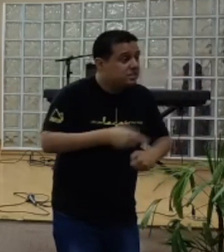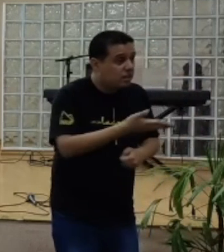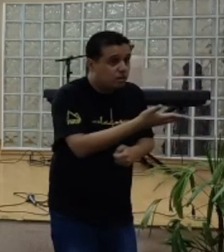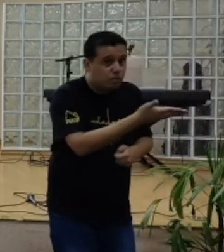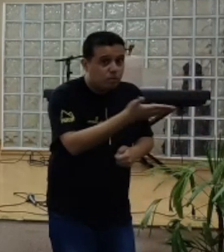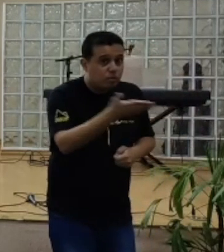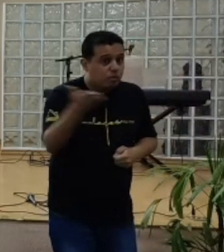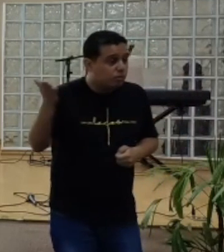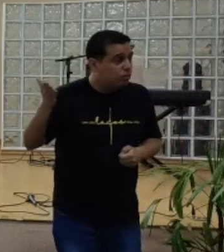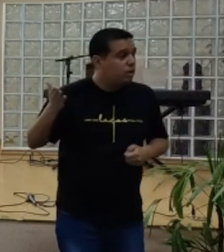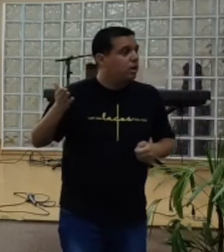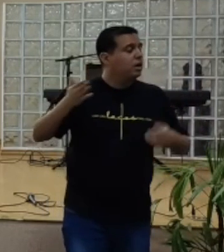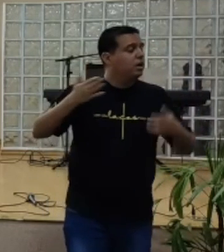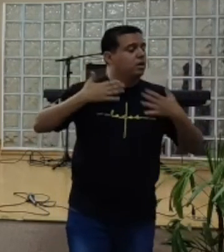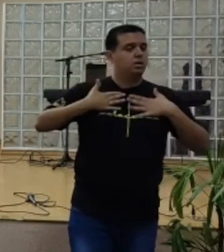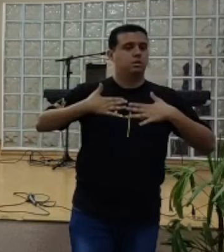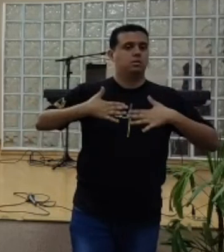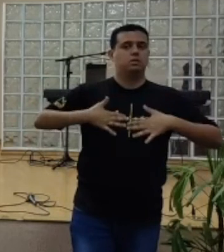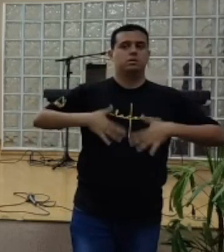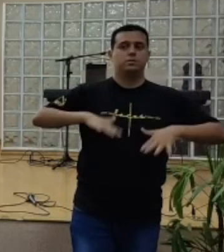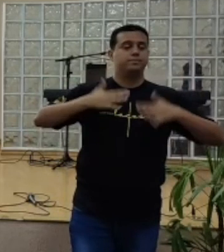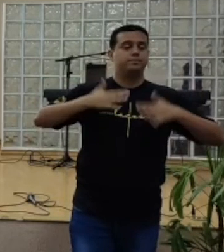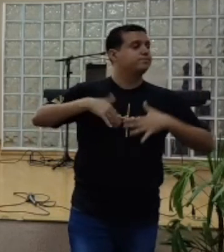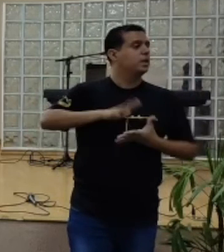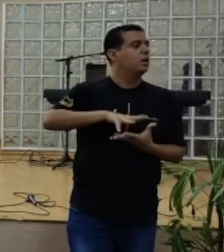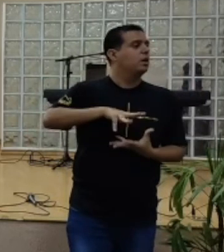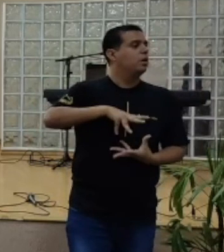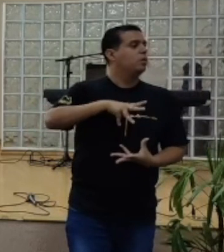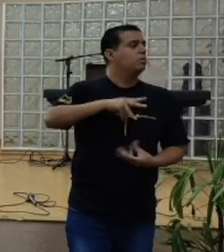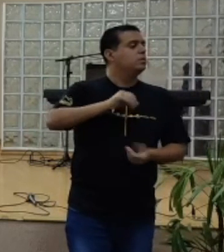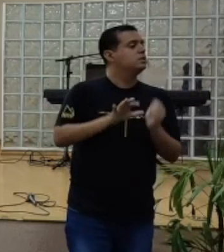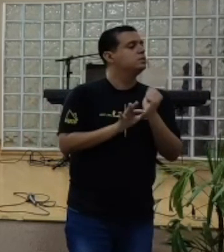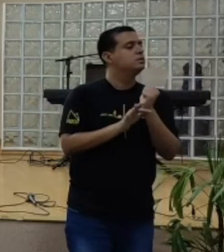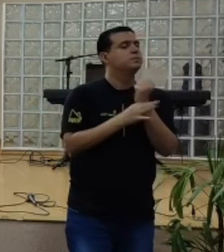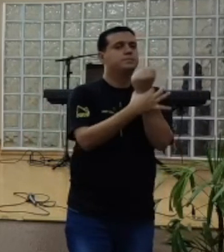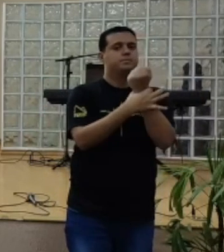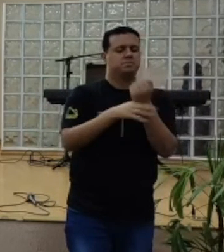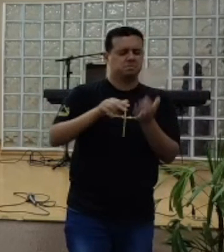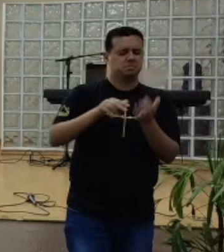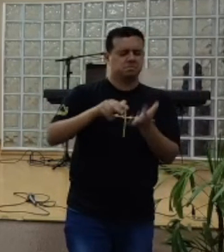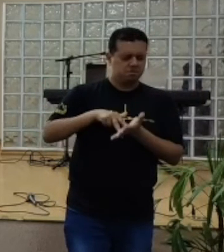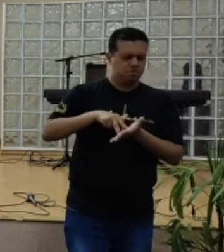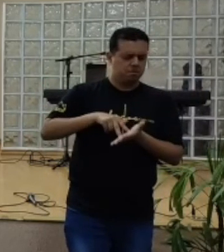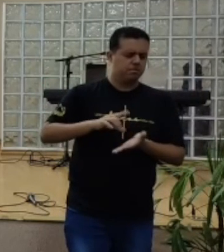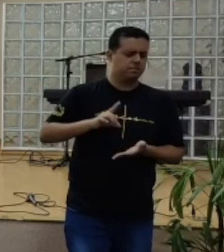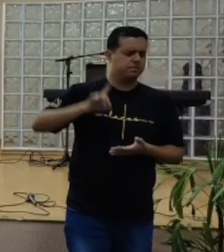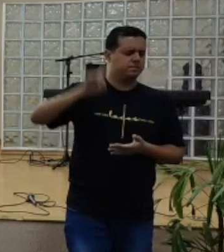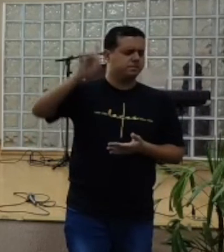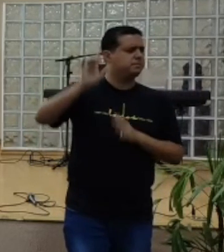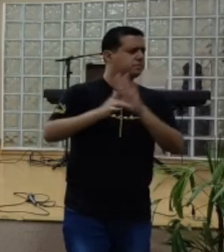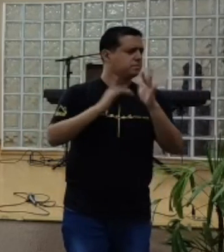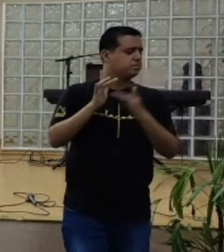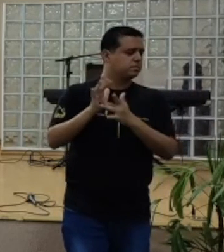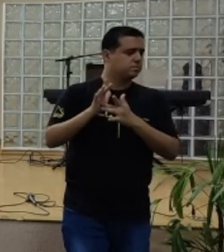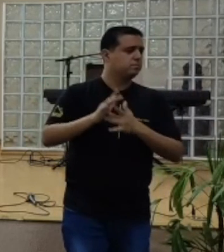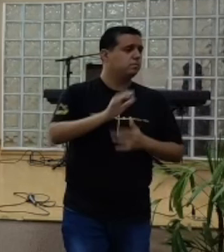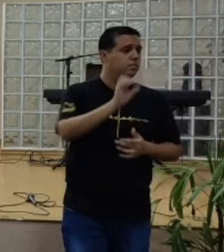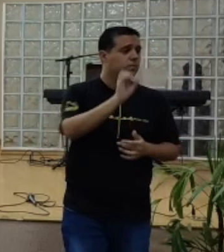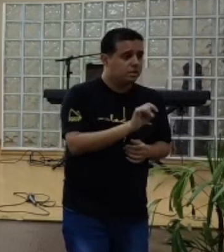a nossa alma e a nossa segurança em Cristo Jesus. Se você foi